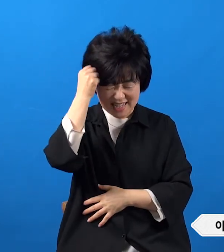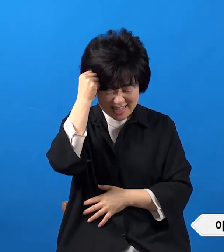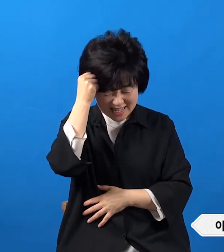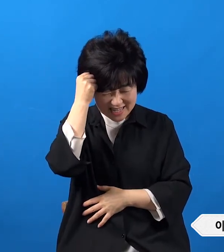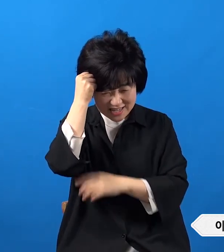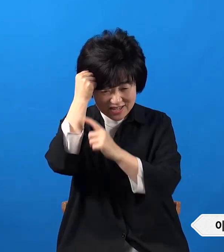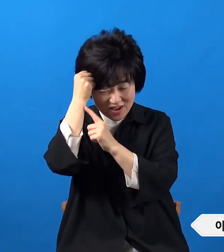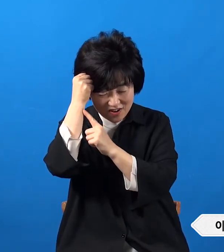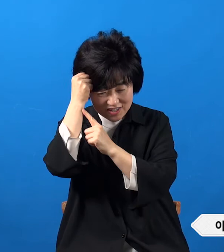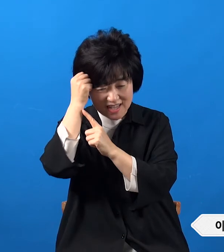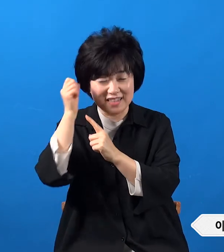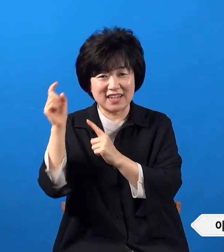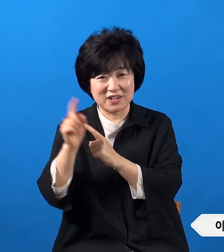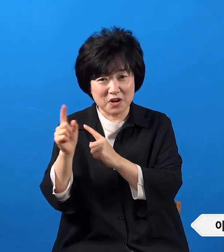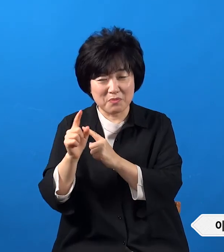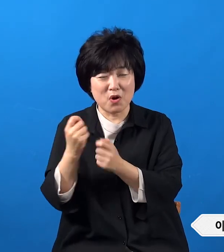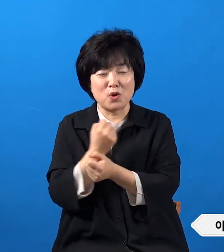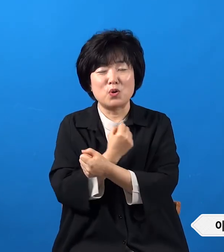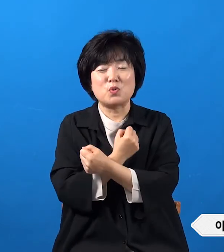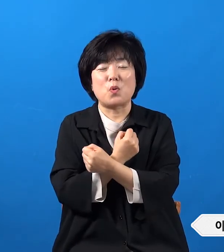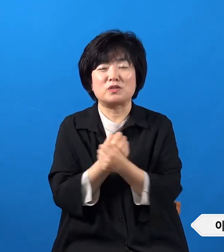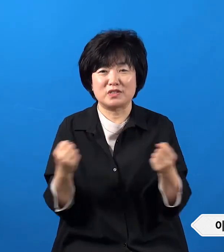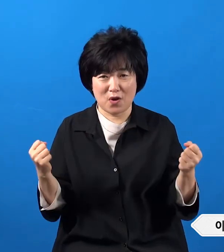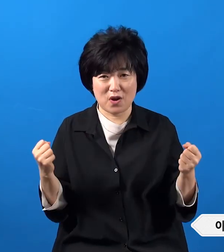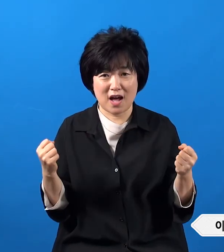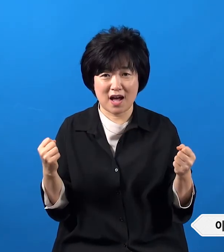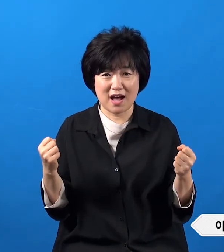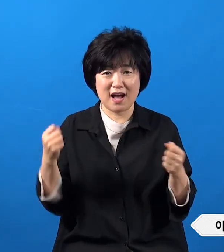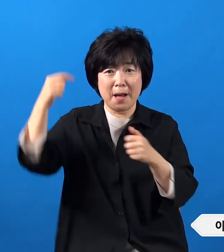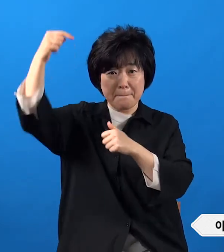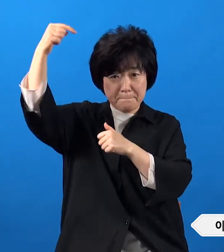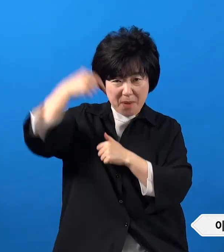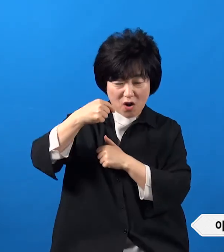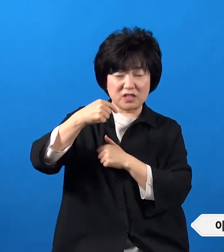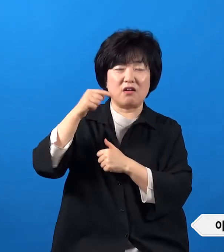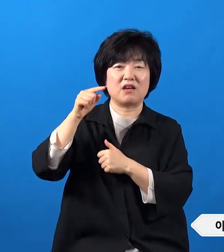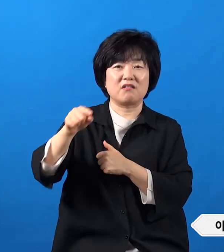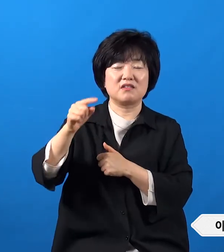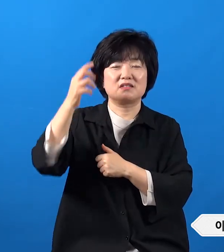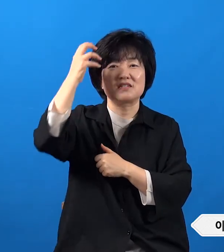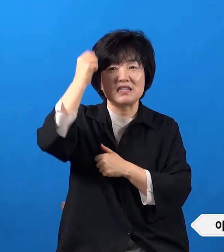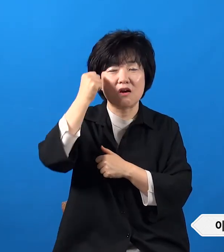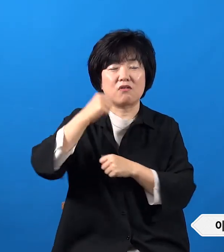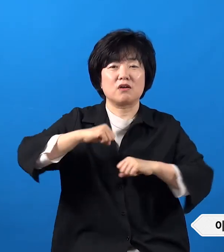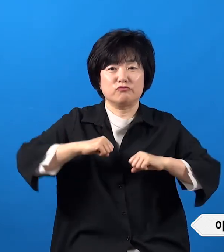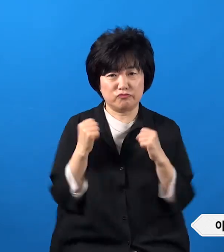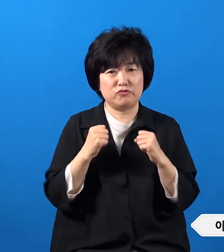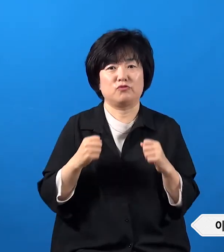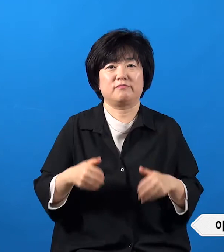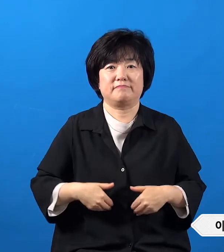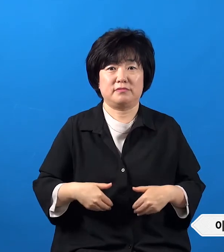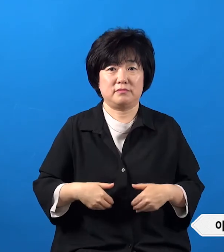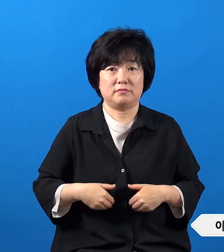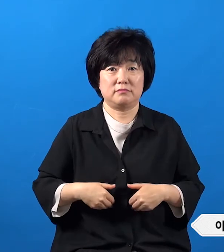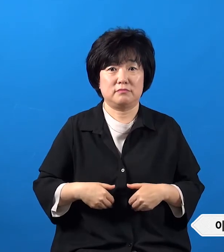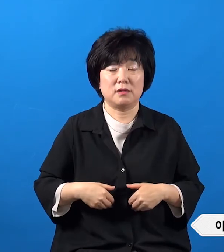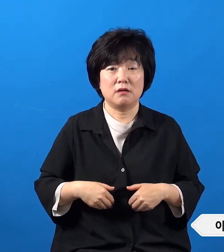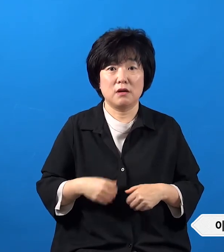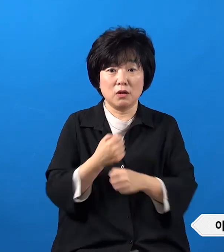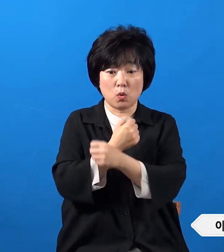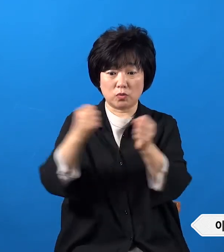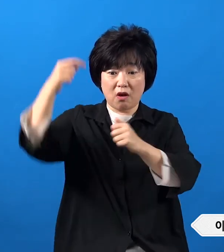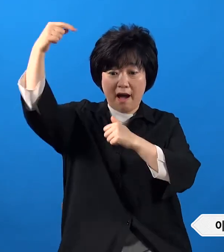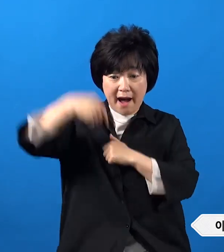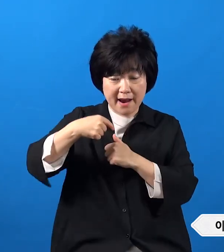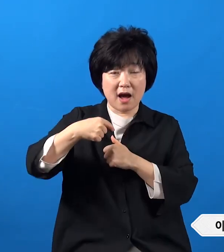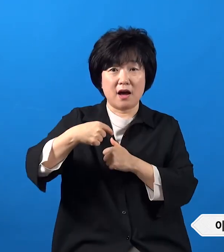또 하나의 중요한 사실, 그것은 용서가 명령임을 기억하고 순종해야 한다는 사실이에요. 용서가